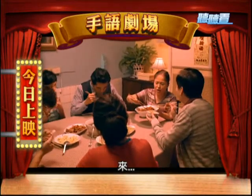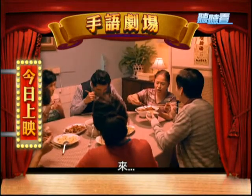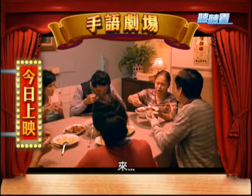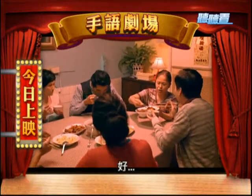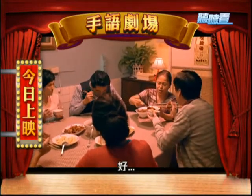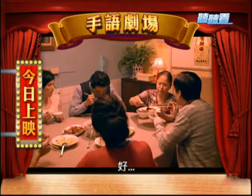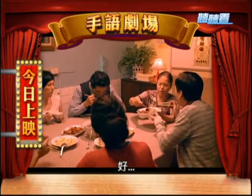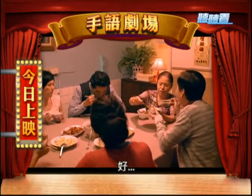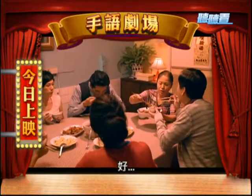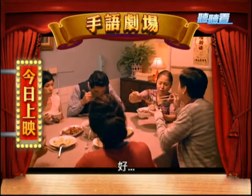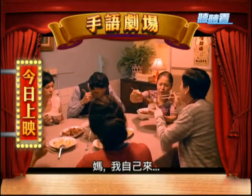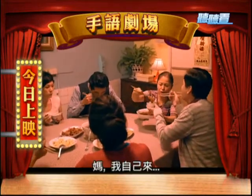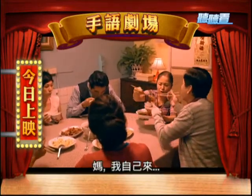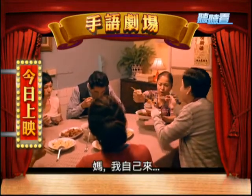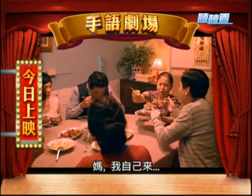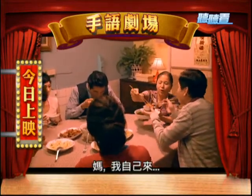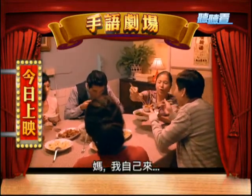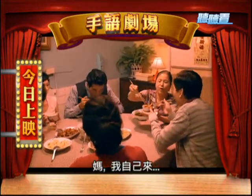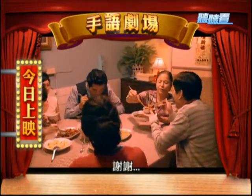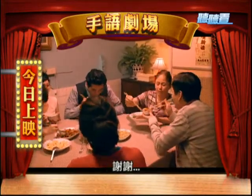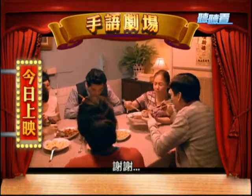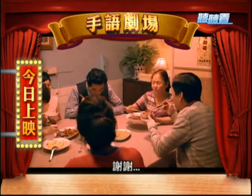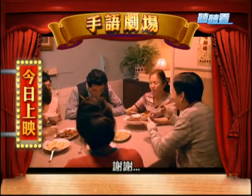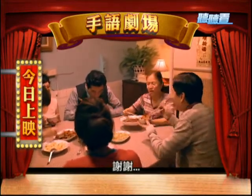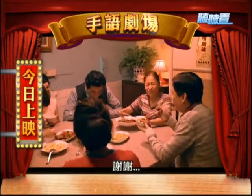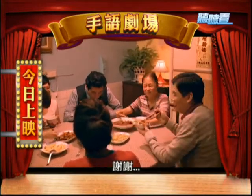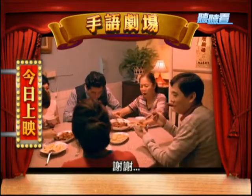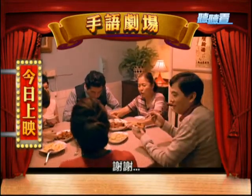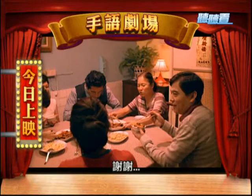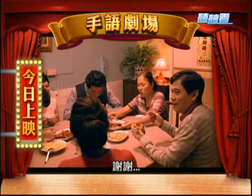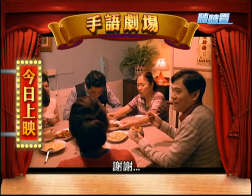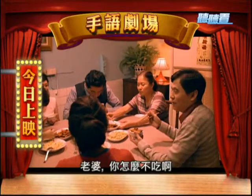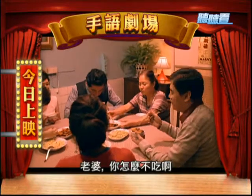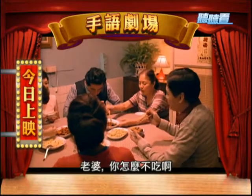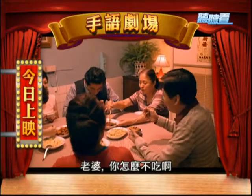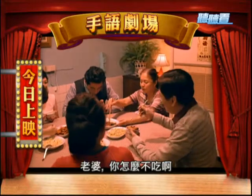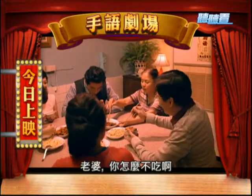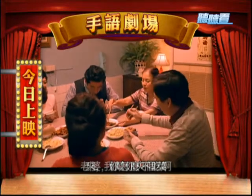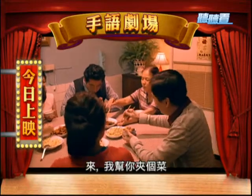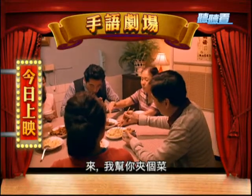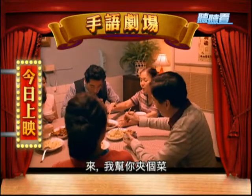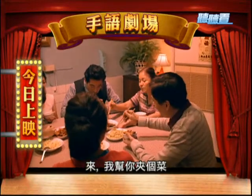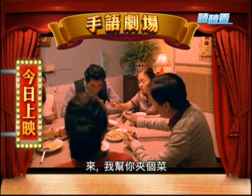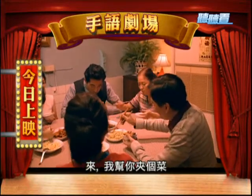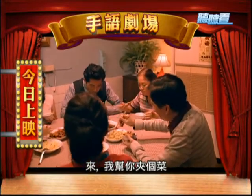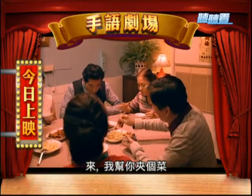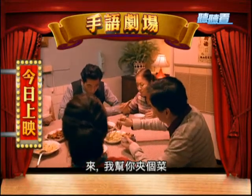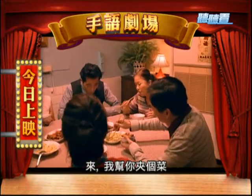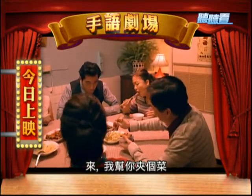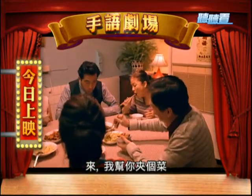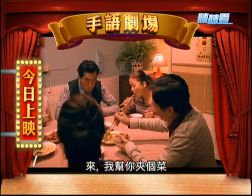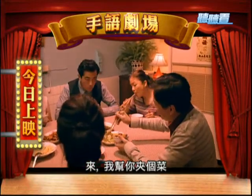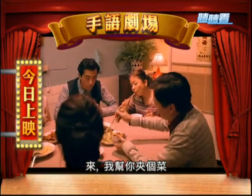来， 好，妈，我自己聊自己聊。哎呀，谢。哎，老婆你怎么不吃啊？来，我帮你夹个菜。哎呀，